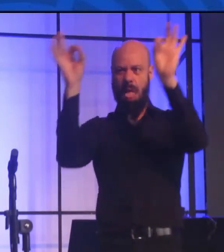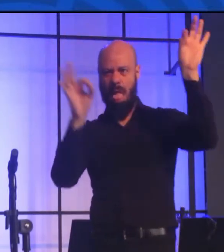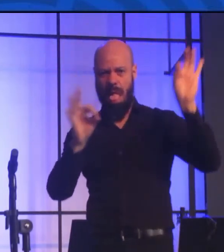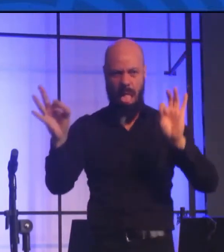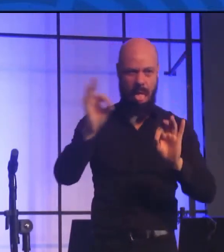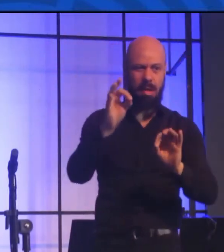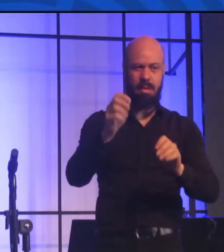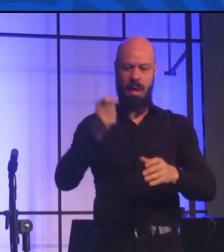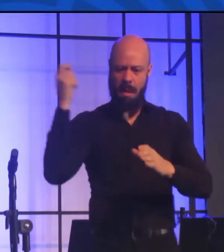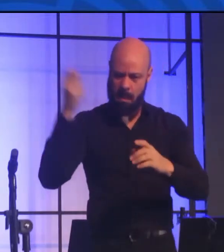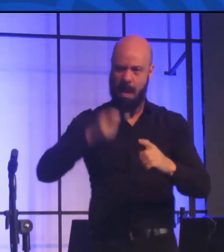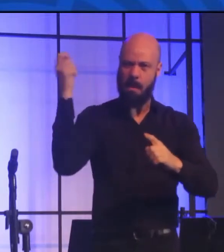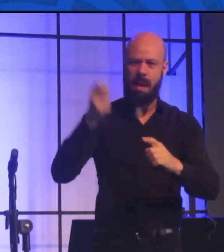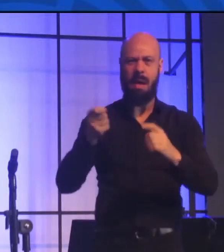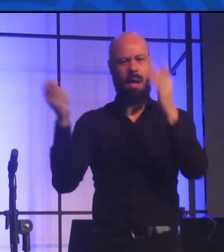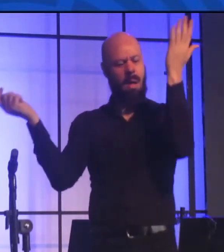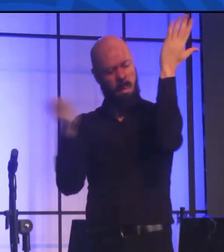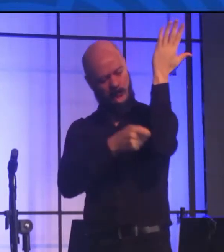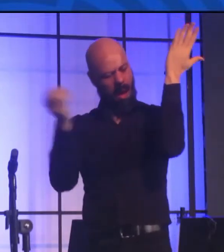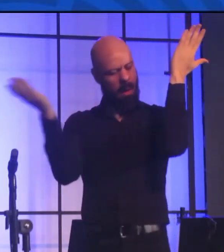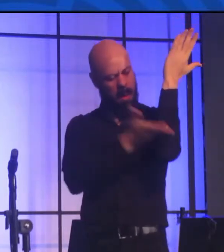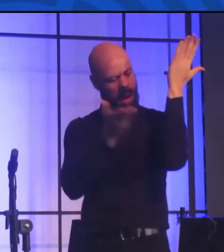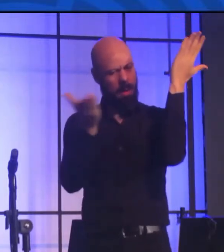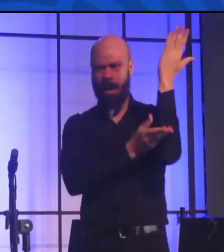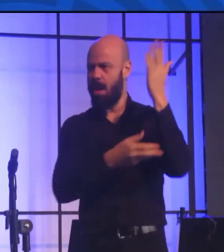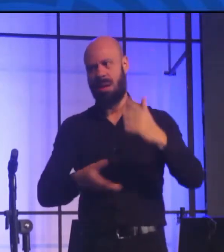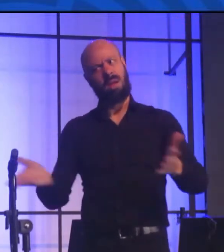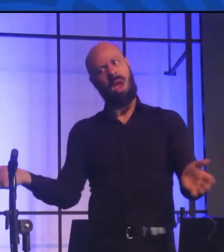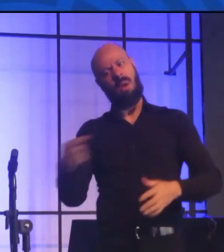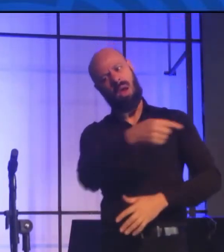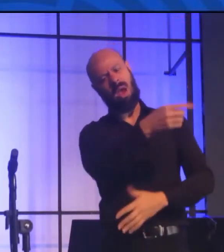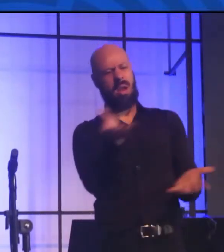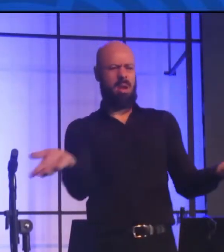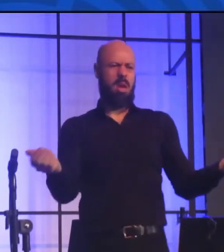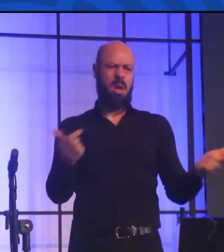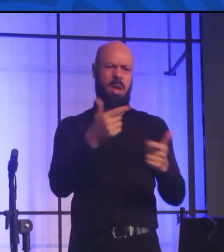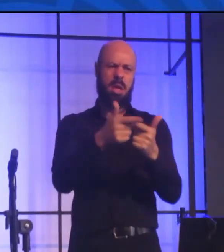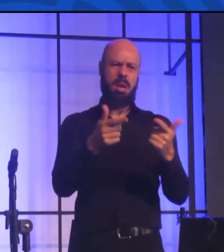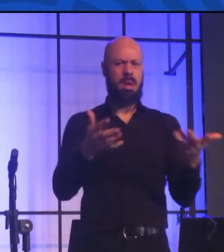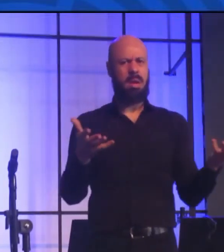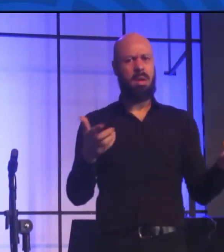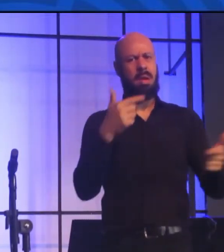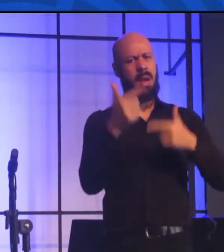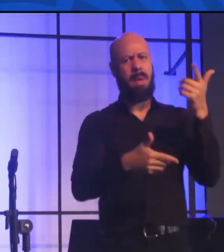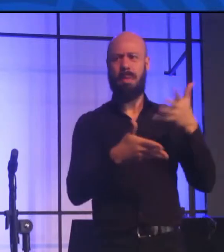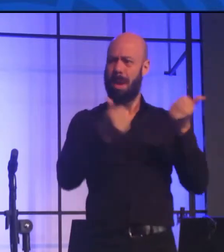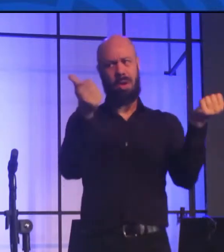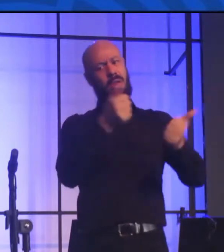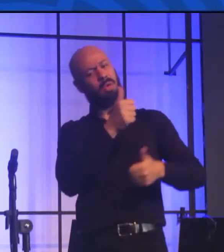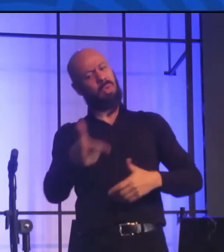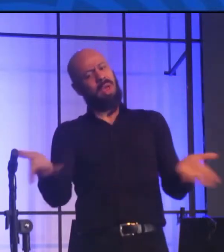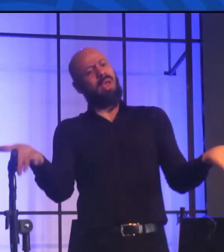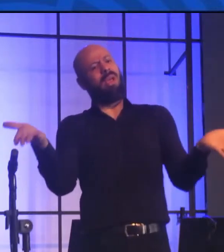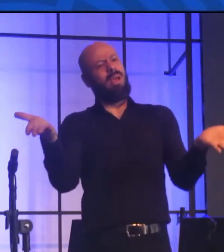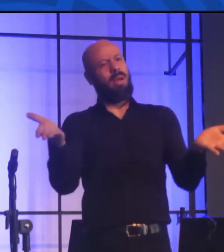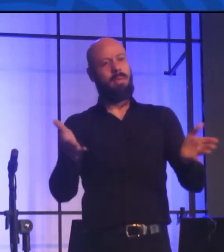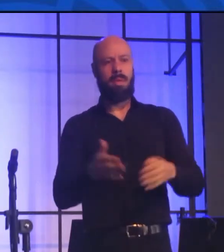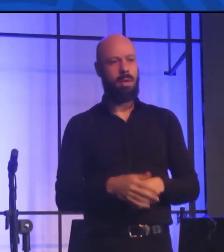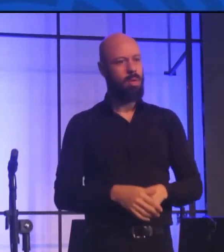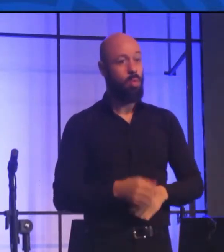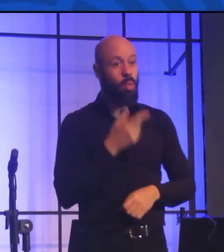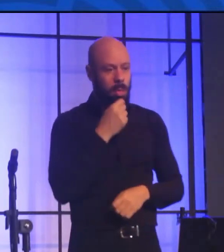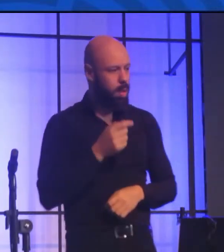a árvore? Ele tem coisas muito mais significativas e importantes para fazer. Mas esse menino disse